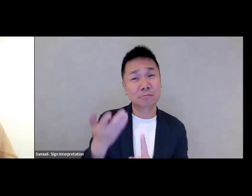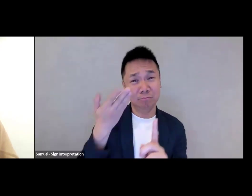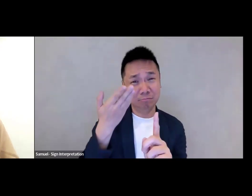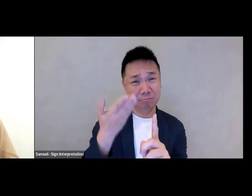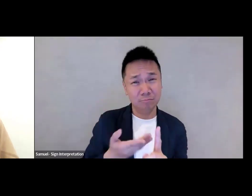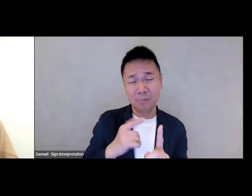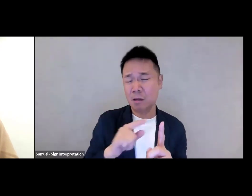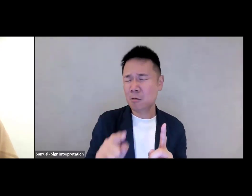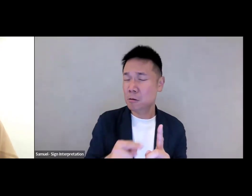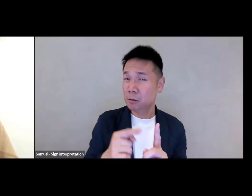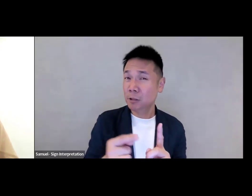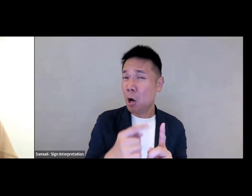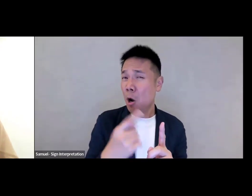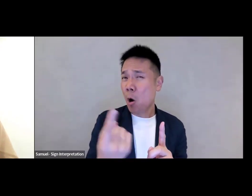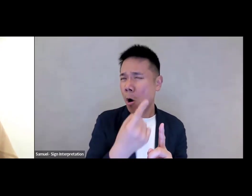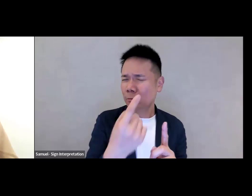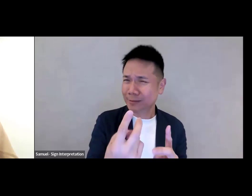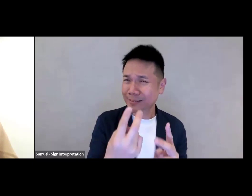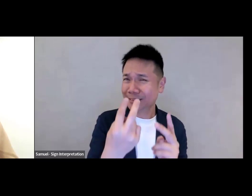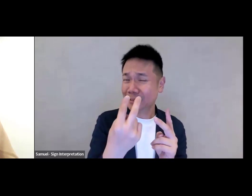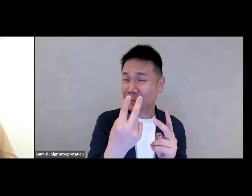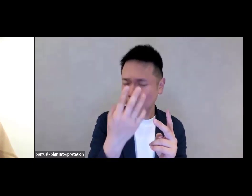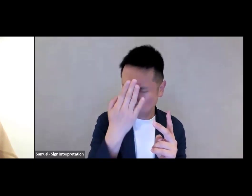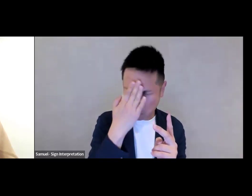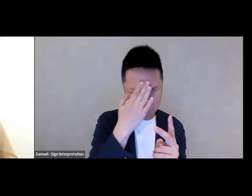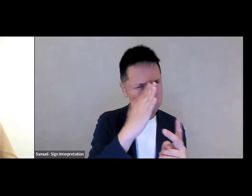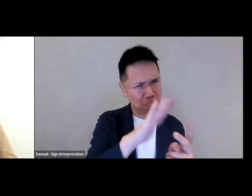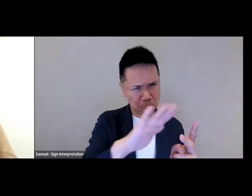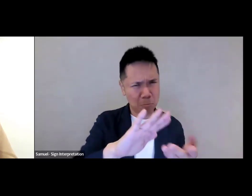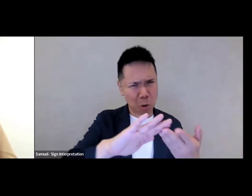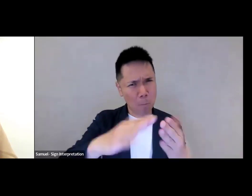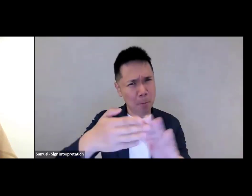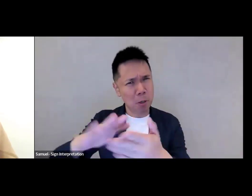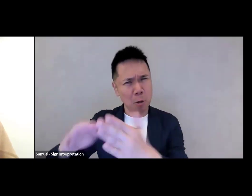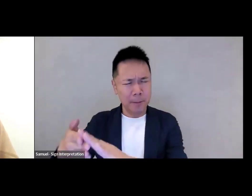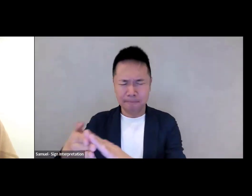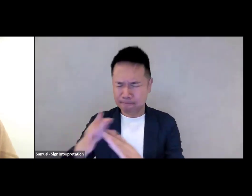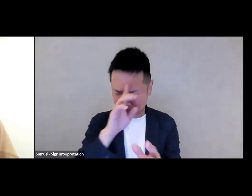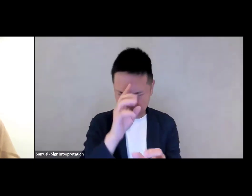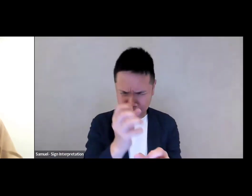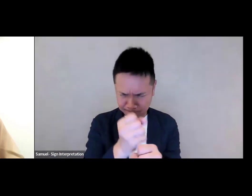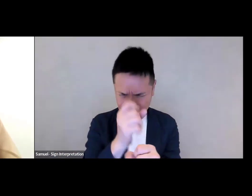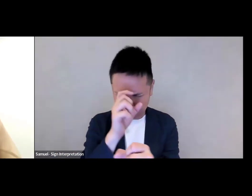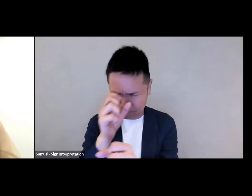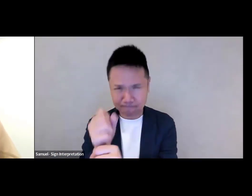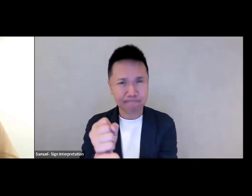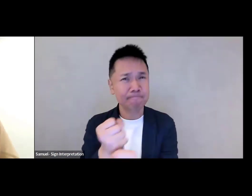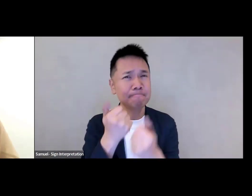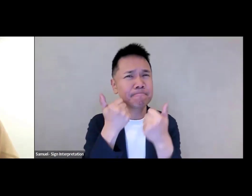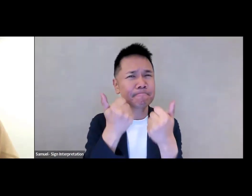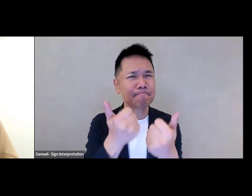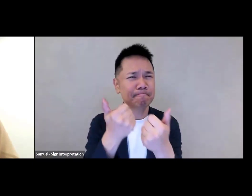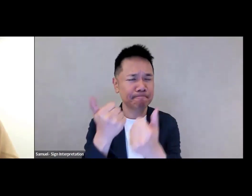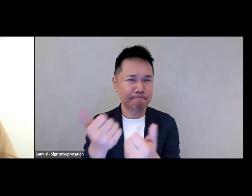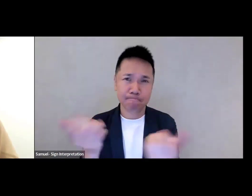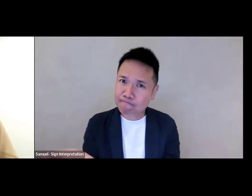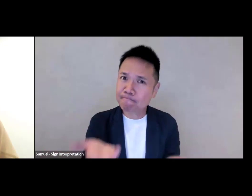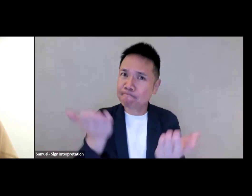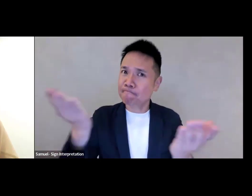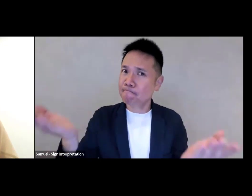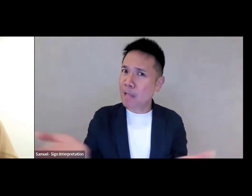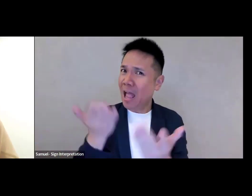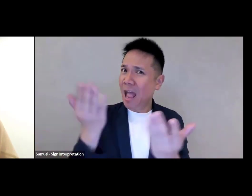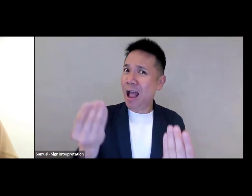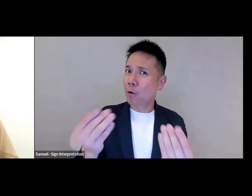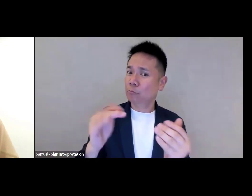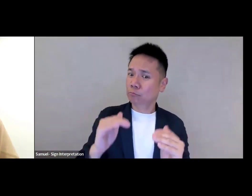不同方面，他真的很触动我。他有非常强的信念，他有非常强的信念，